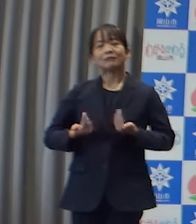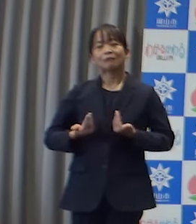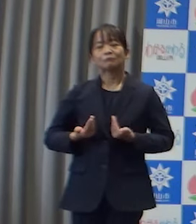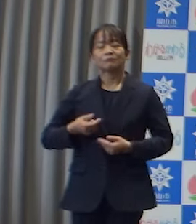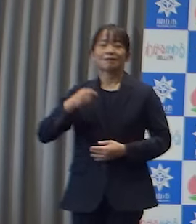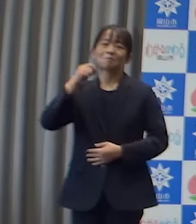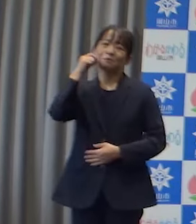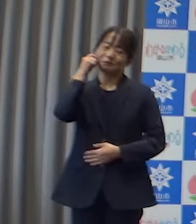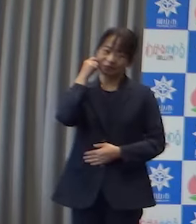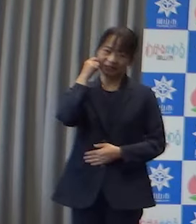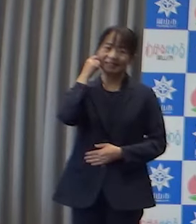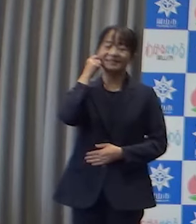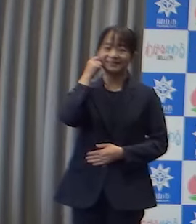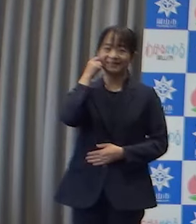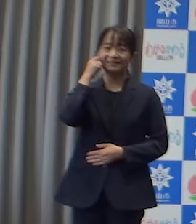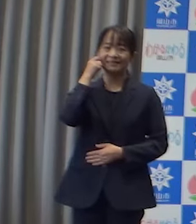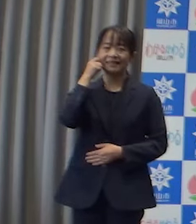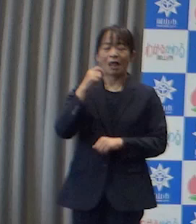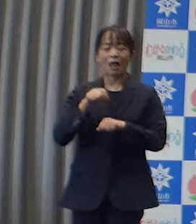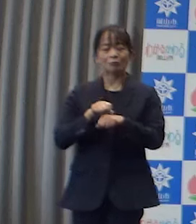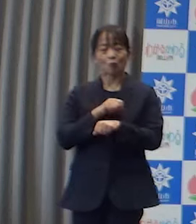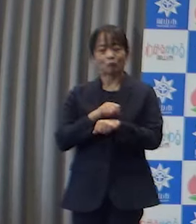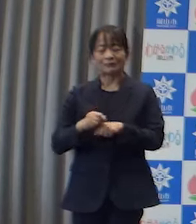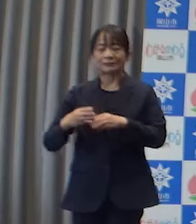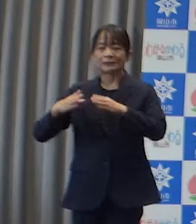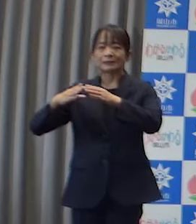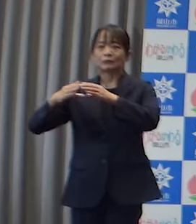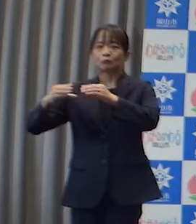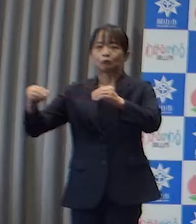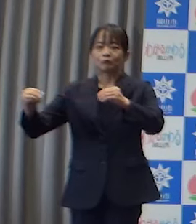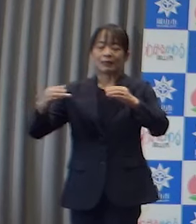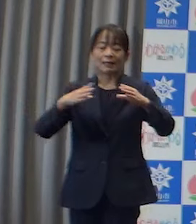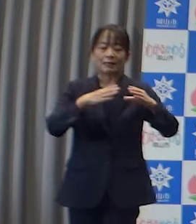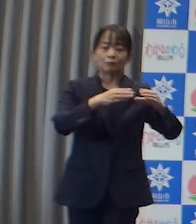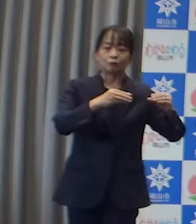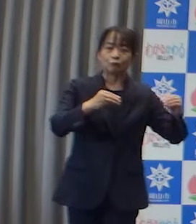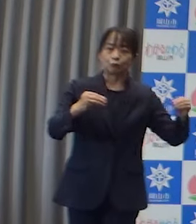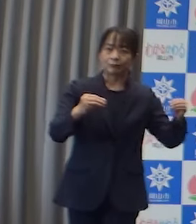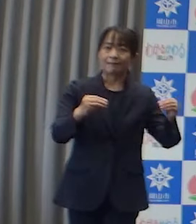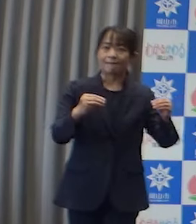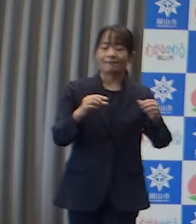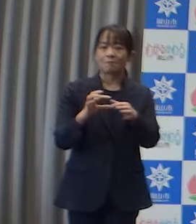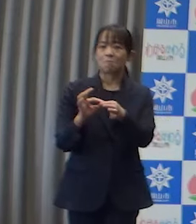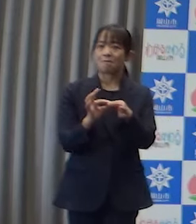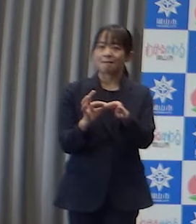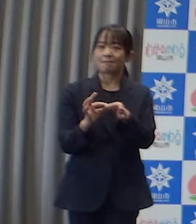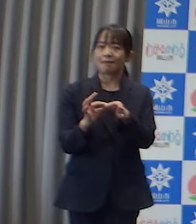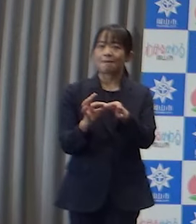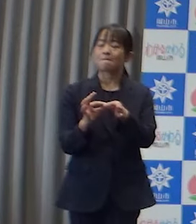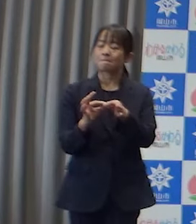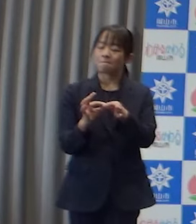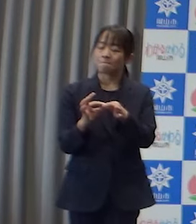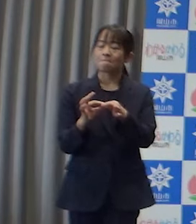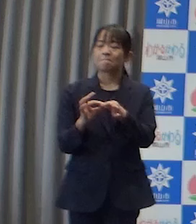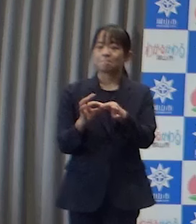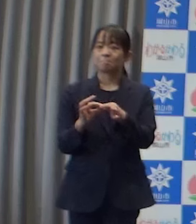がある。特に国っていう制約が大きかったような気がします。岡山市に来